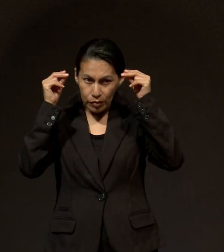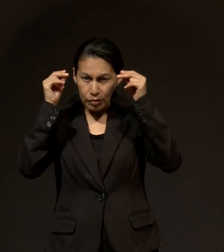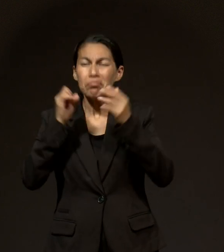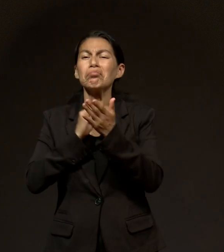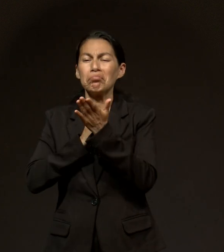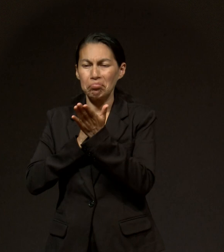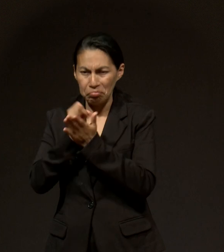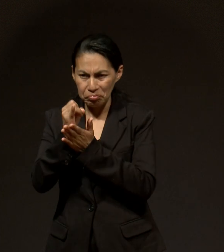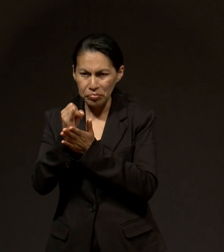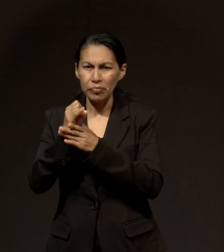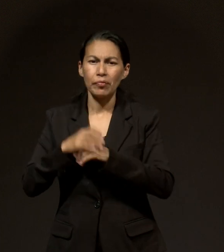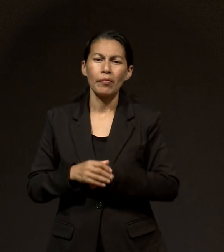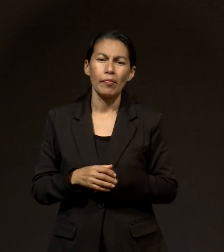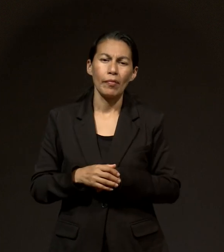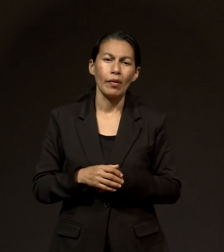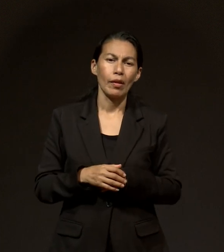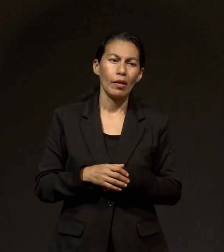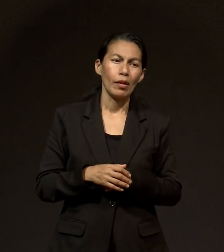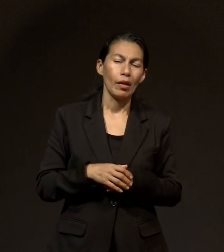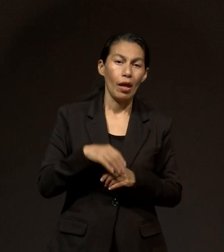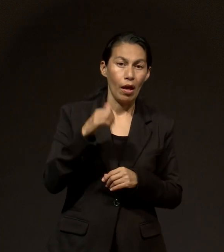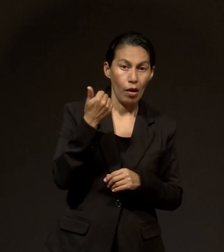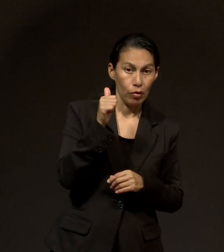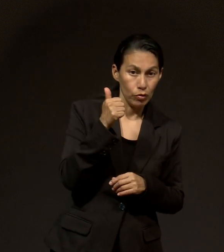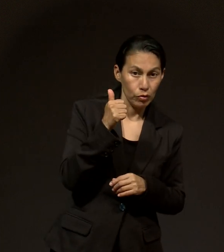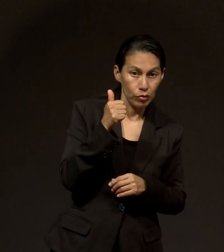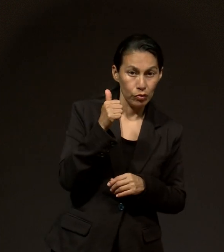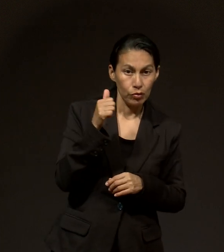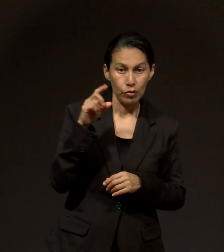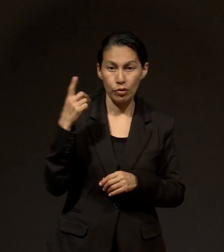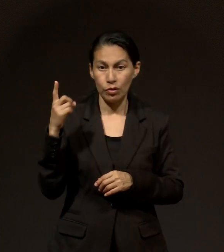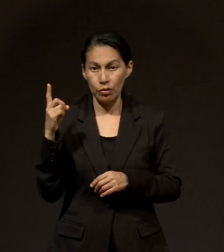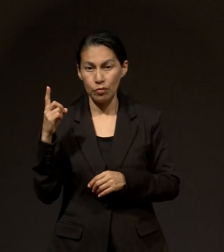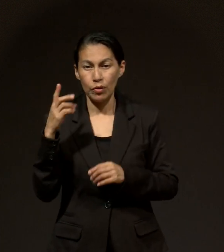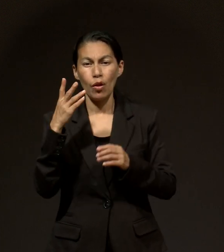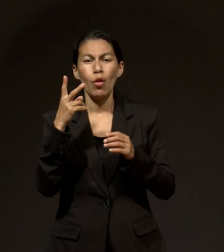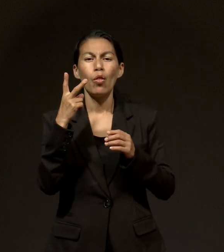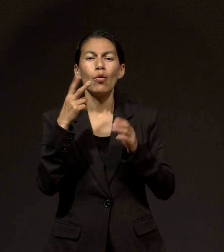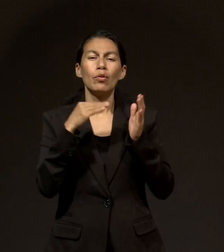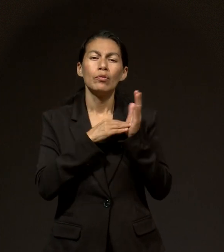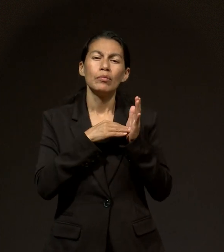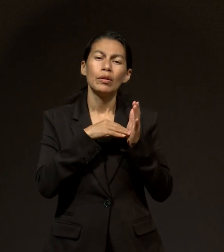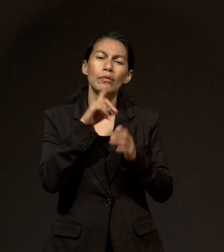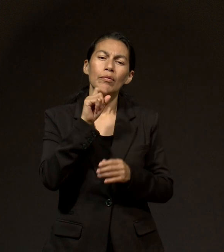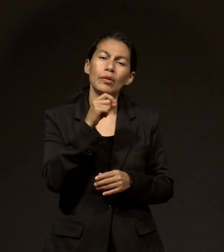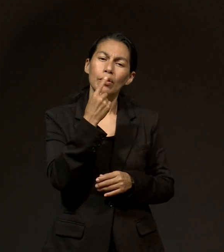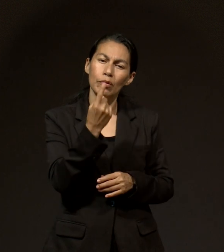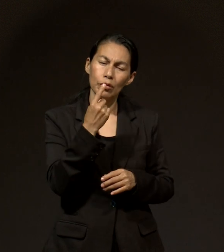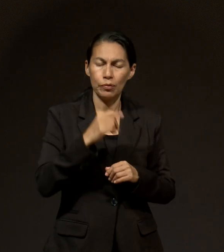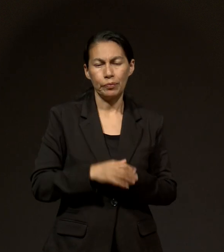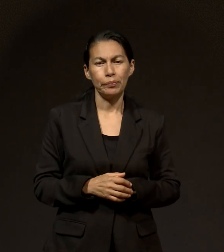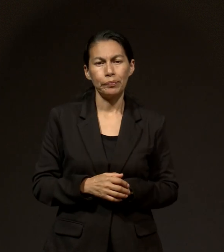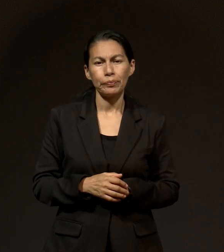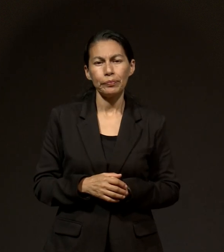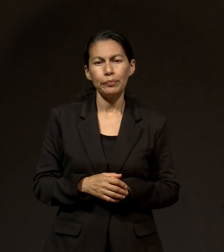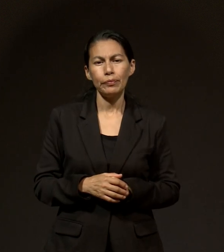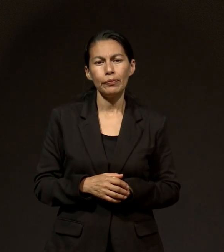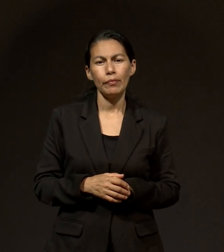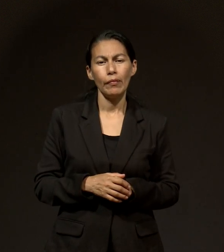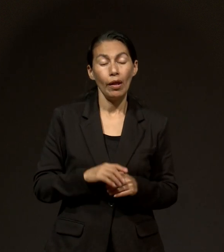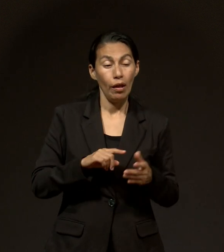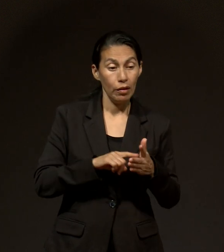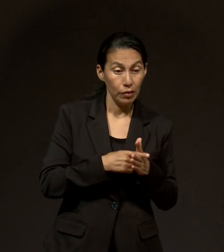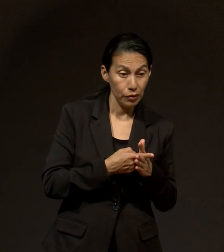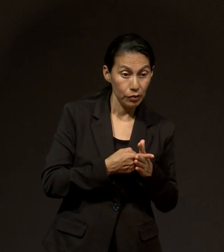Entro a enfermería, agosto, diciembre, dos mil veintiuno. Este, al inicio,